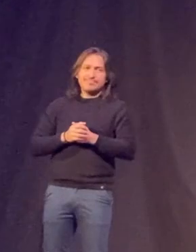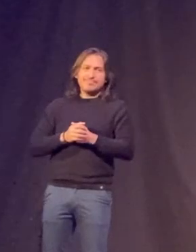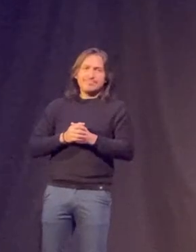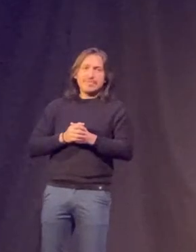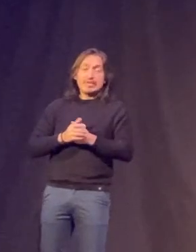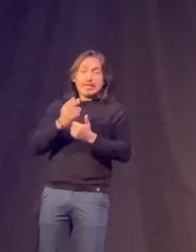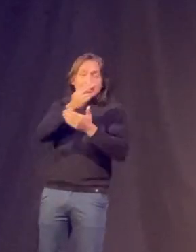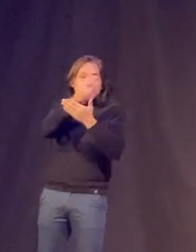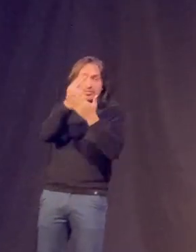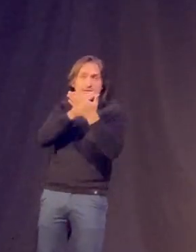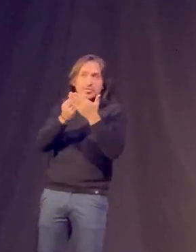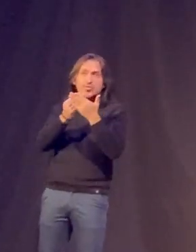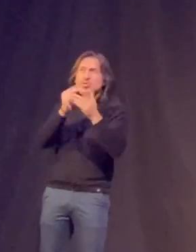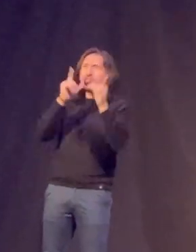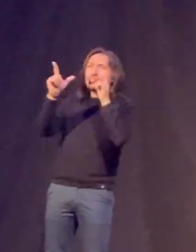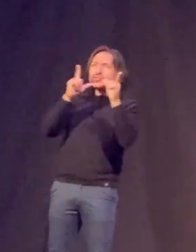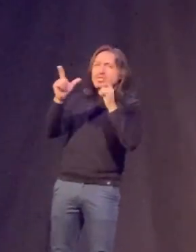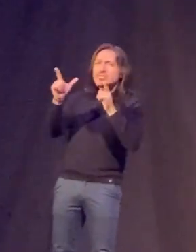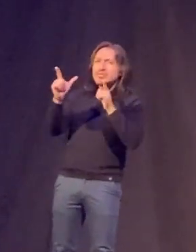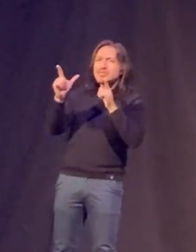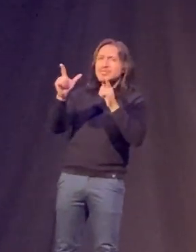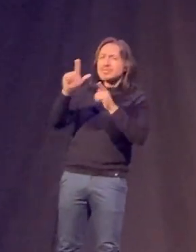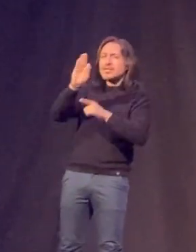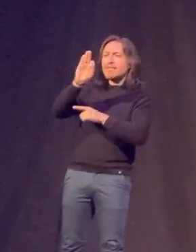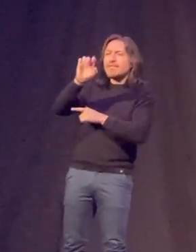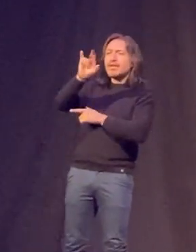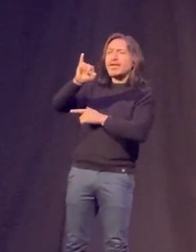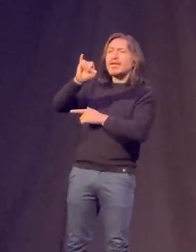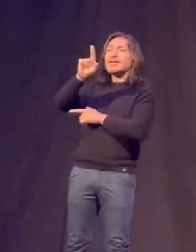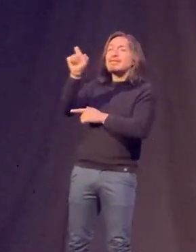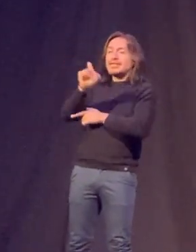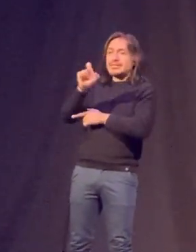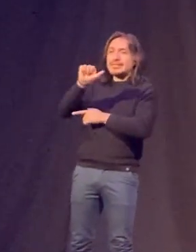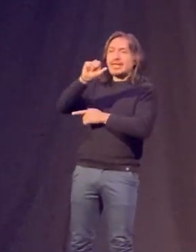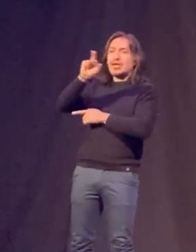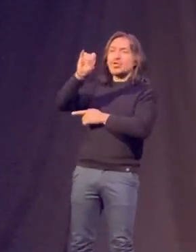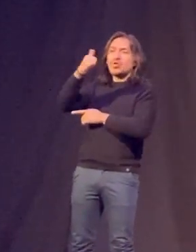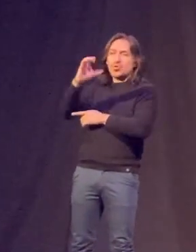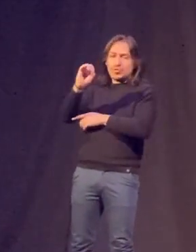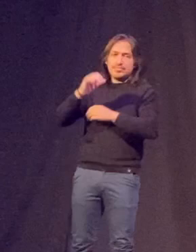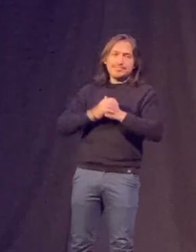En el diseño de iluminación se encuentra Félix Arroyo.